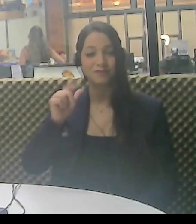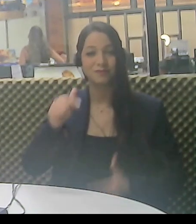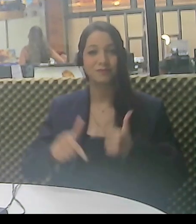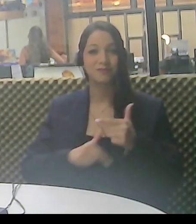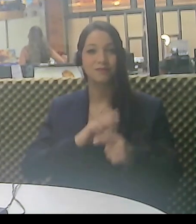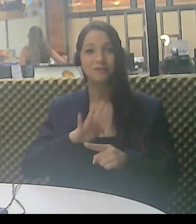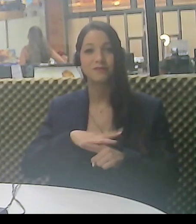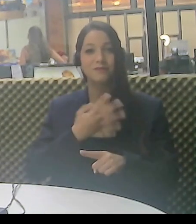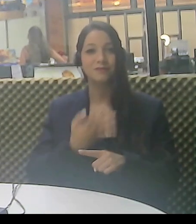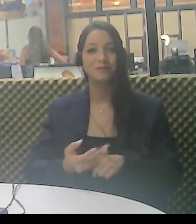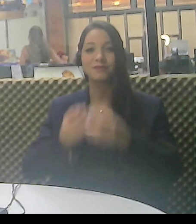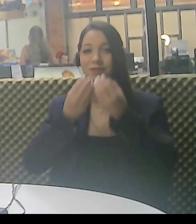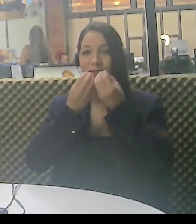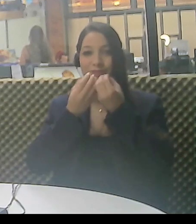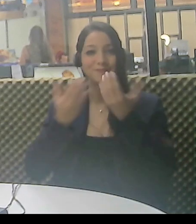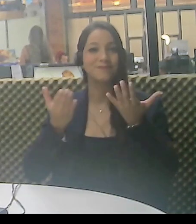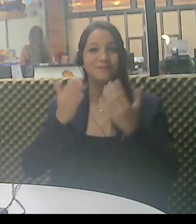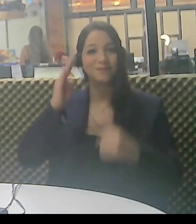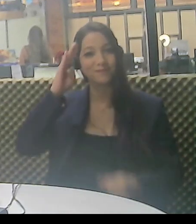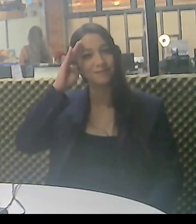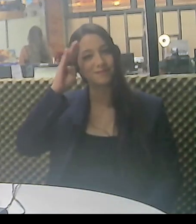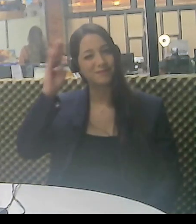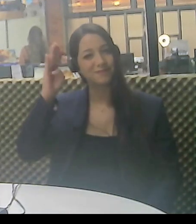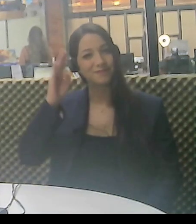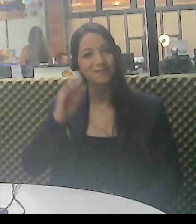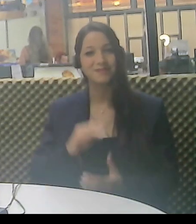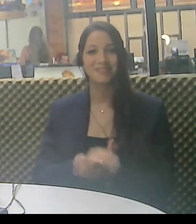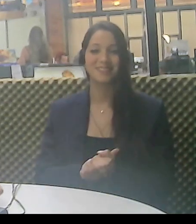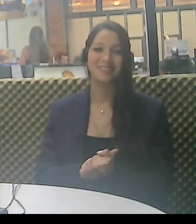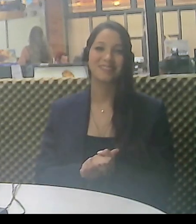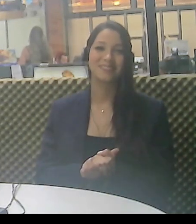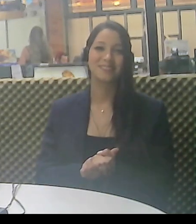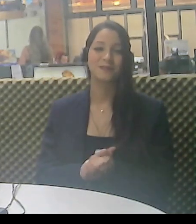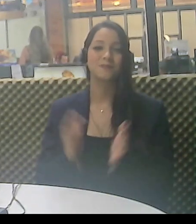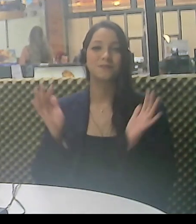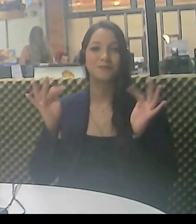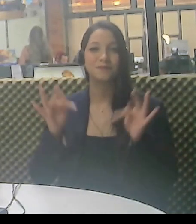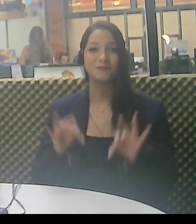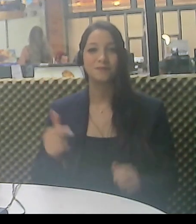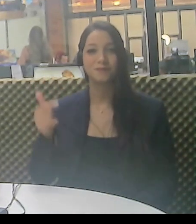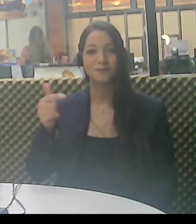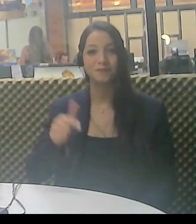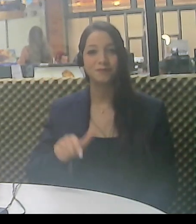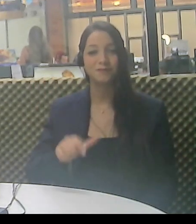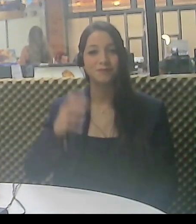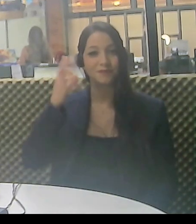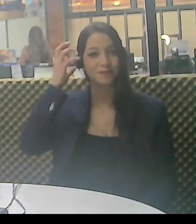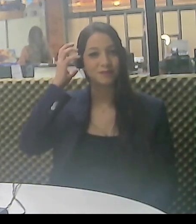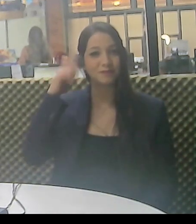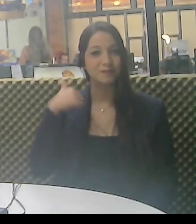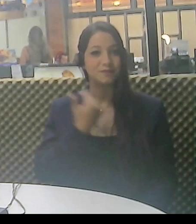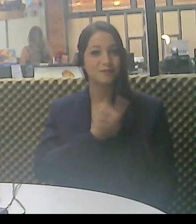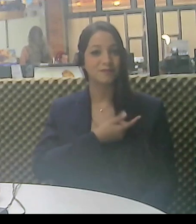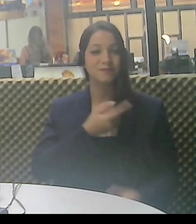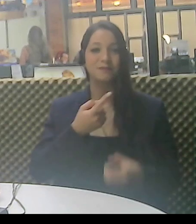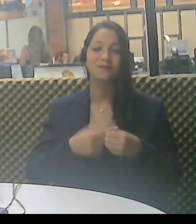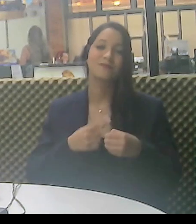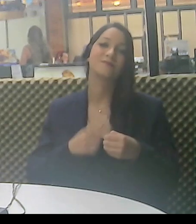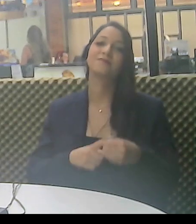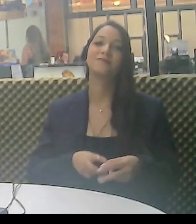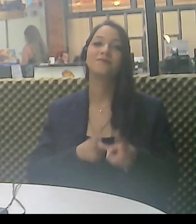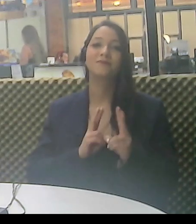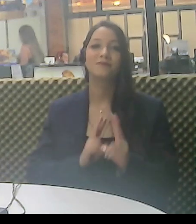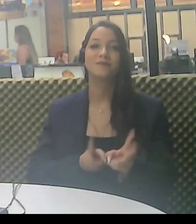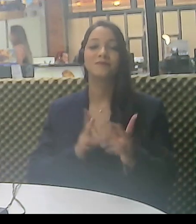de Uberlândia. Fazer mais, fazer bem. Até a próxima. Fica por aqui mais uma edição do programa da Rádio